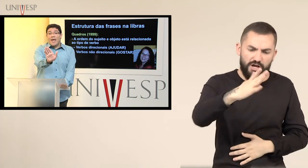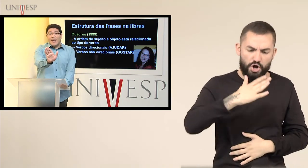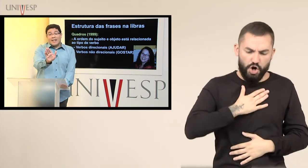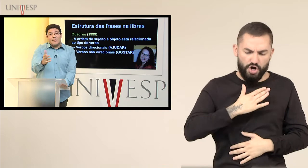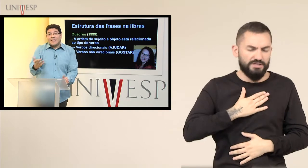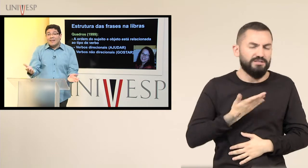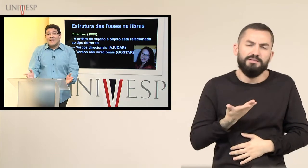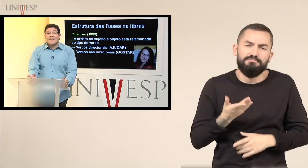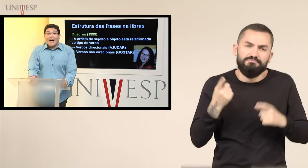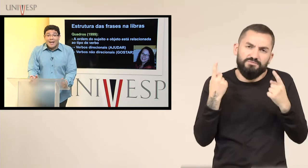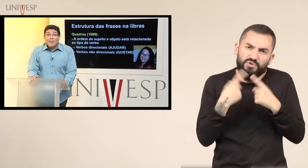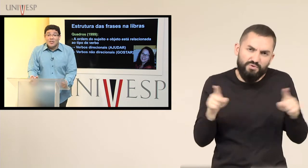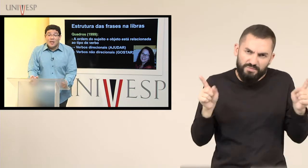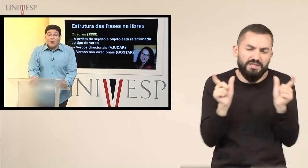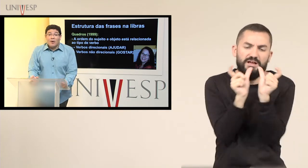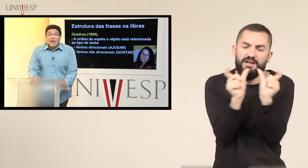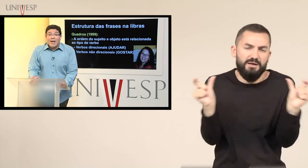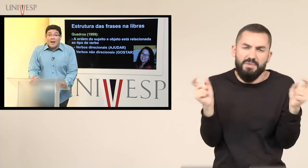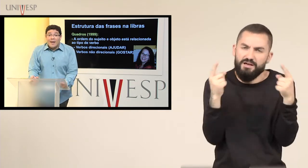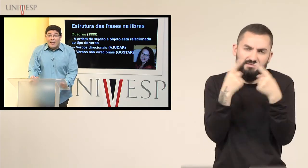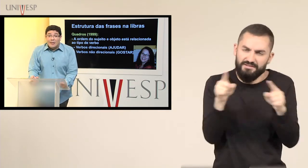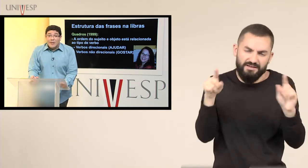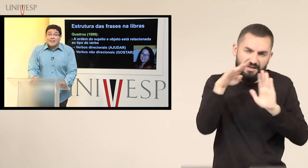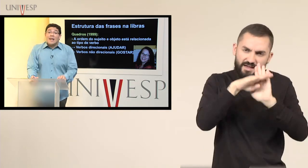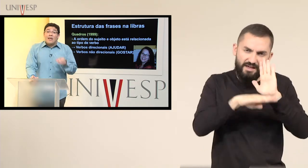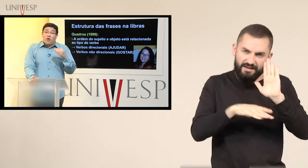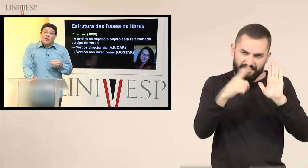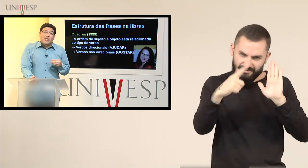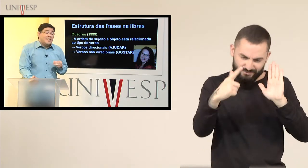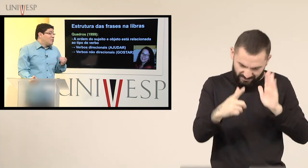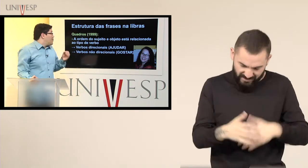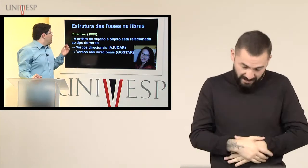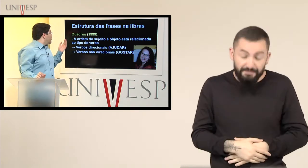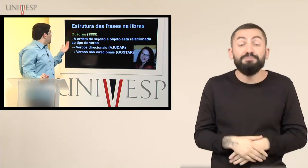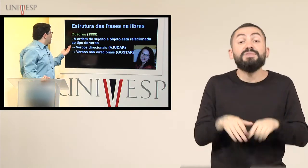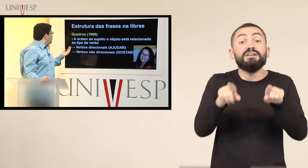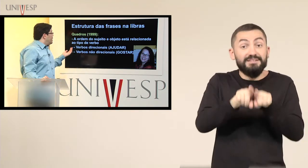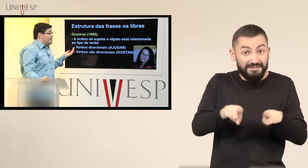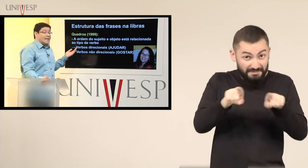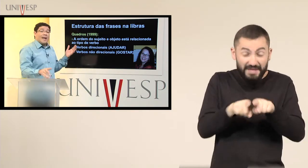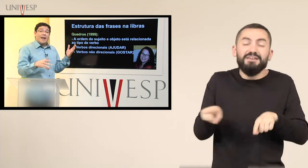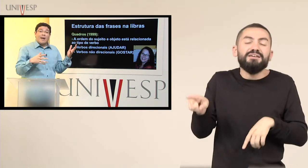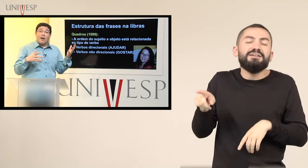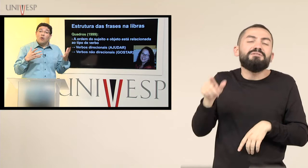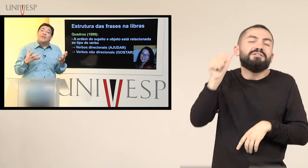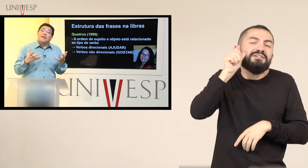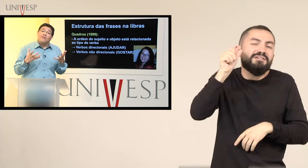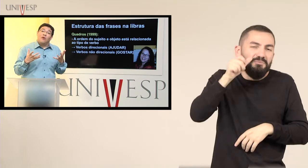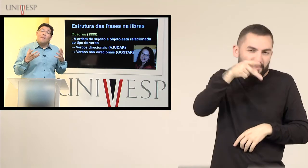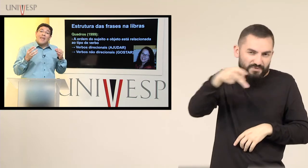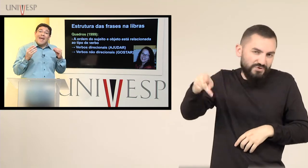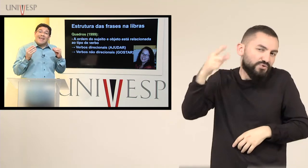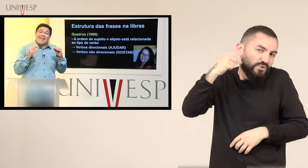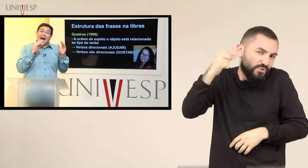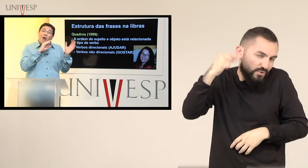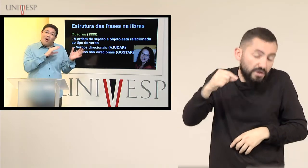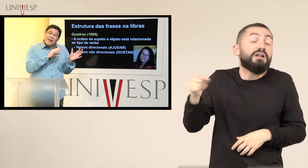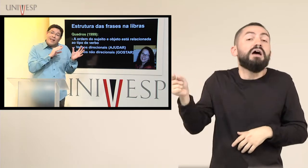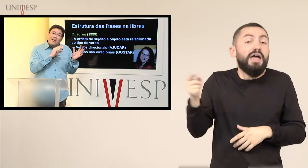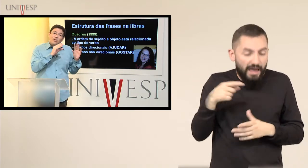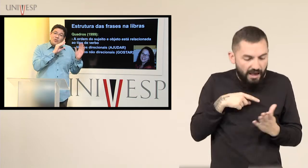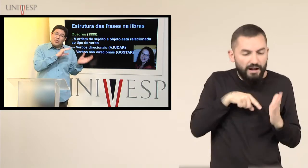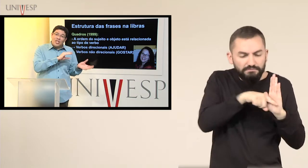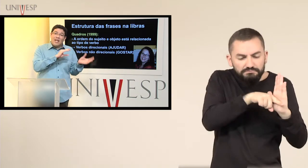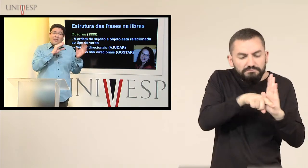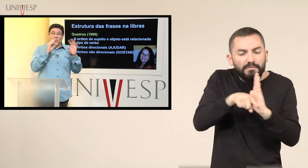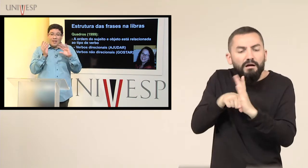exemplo. Essa é uma sentença agramatical em Libras. E como eu disse, o que a professora Ronice observou é que a